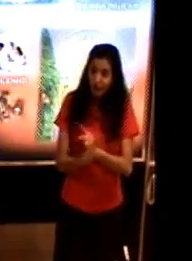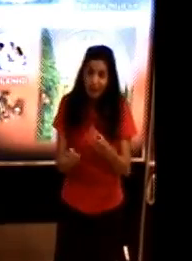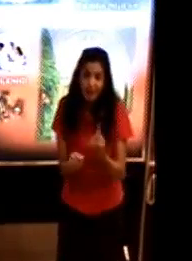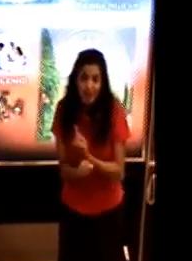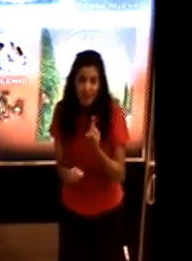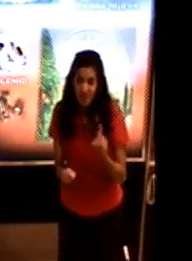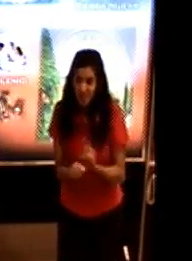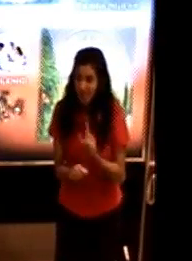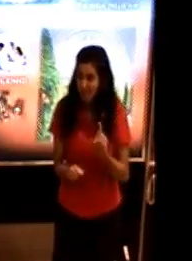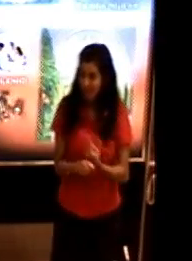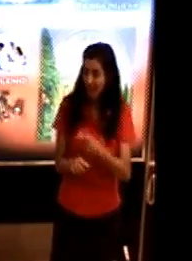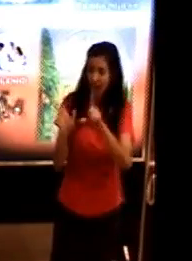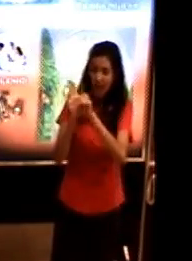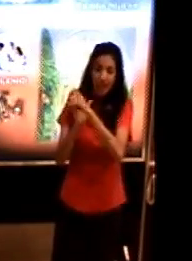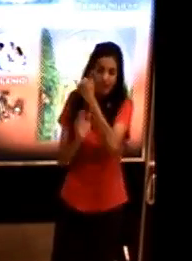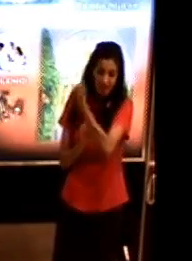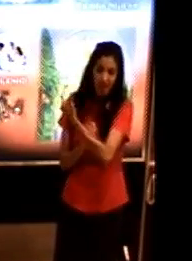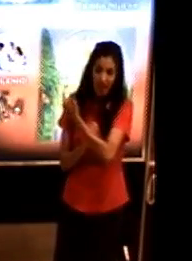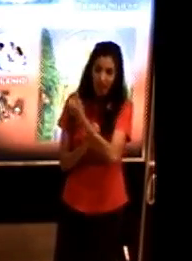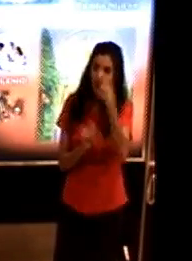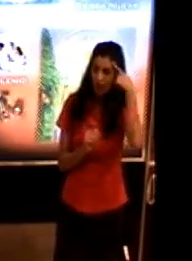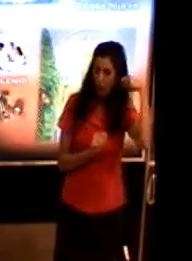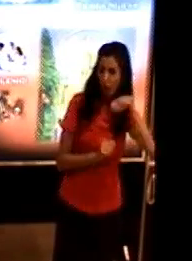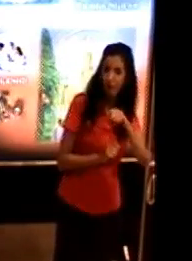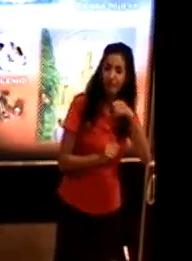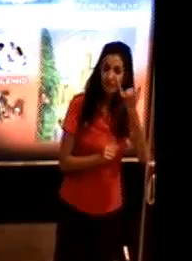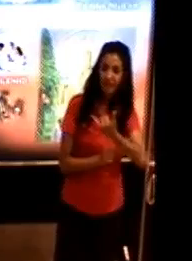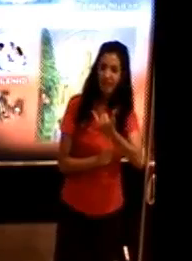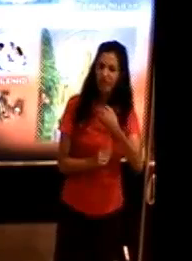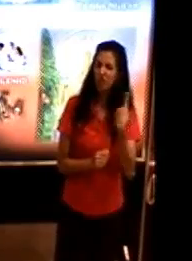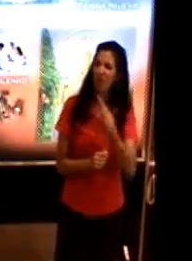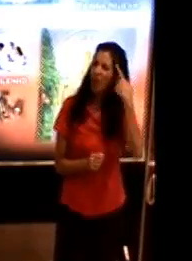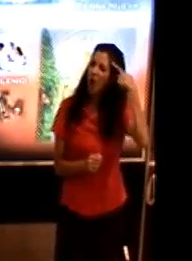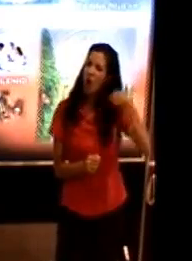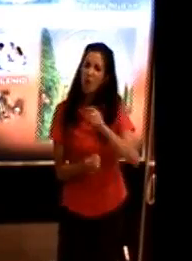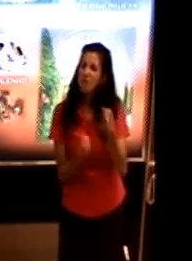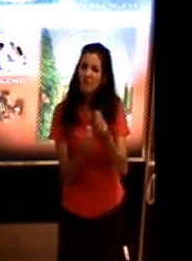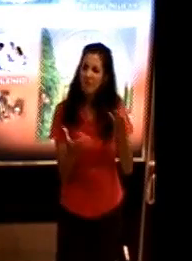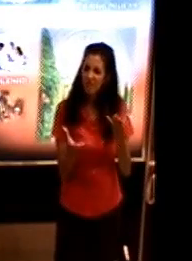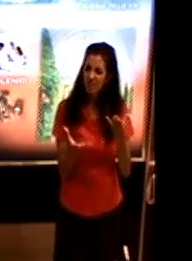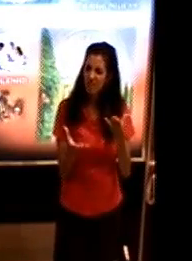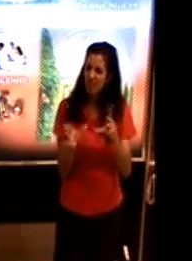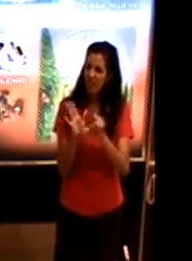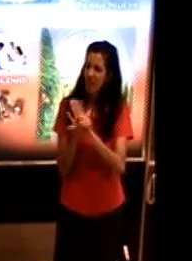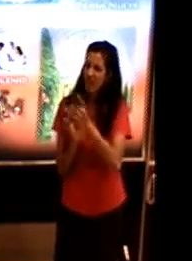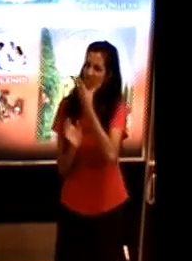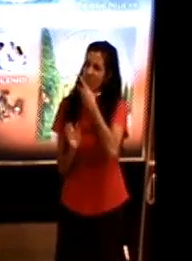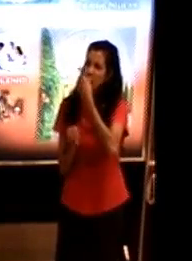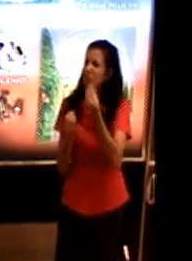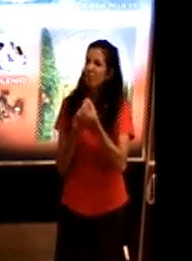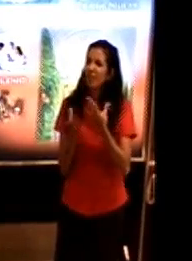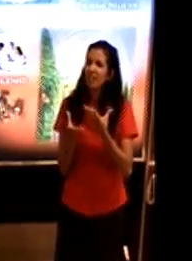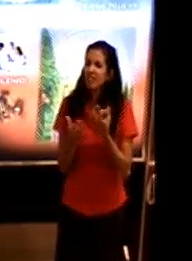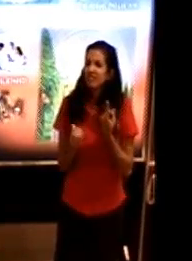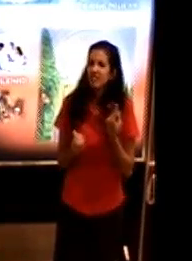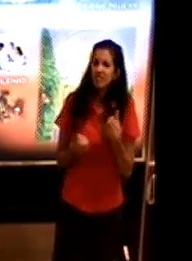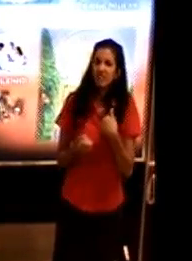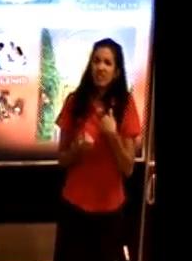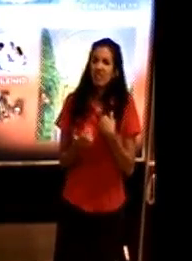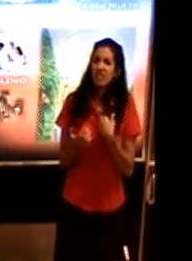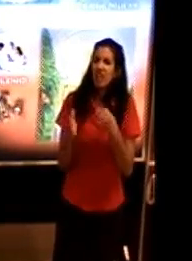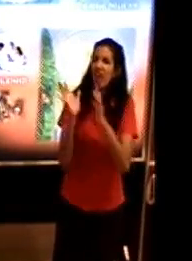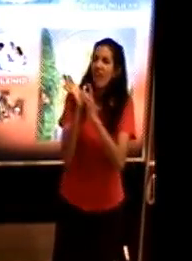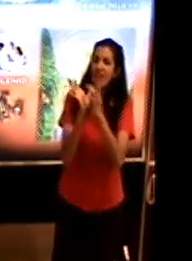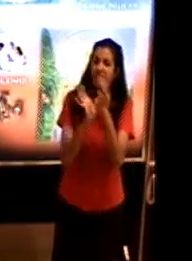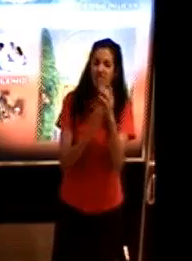manera. ¿Y para qué habríamos de ser juzgados por la ley de Dios si entonces Cristo